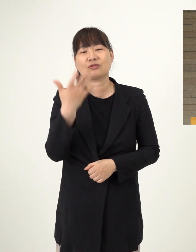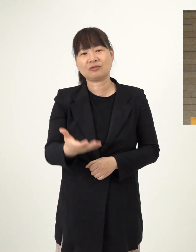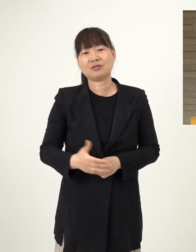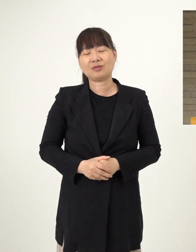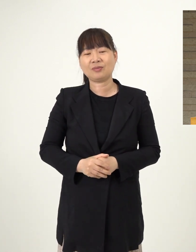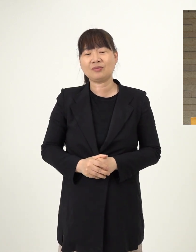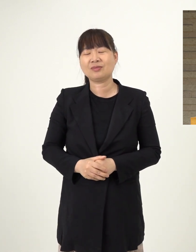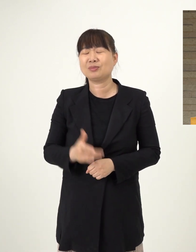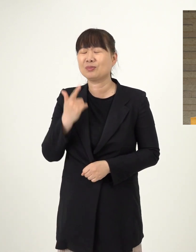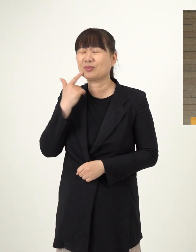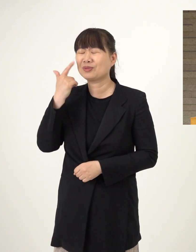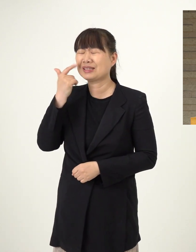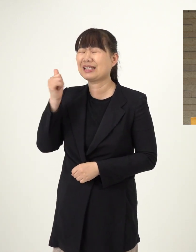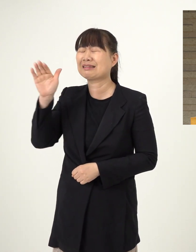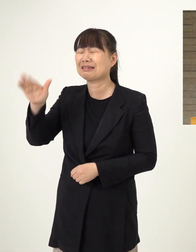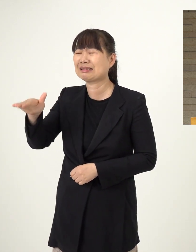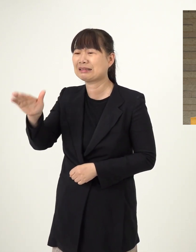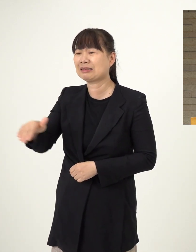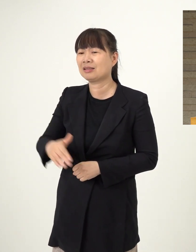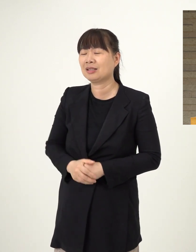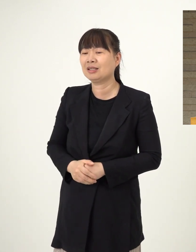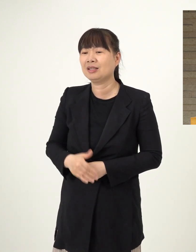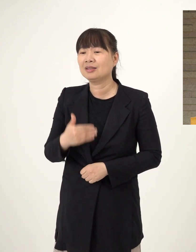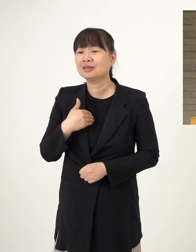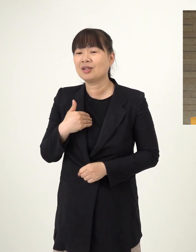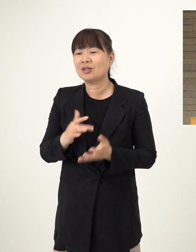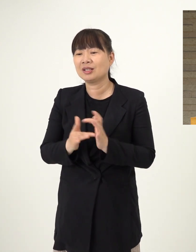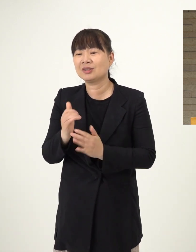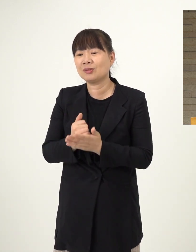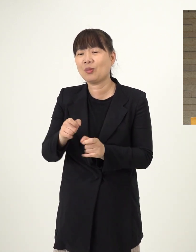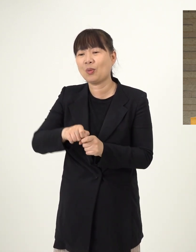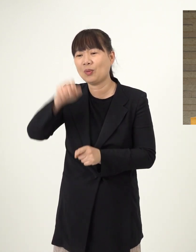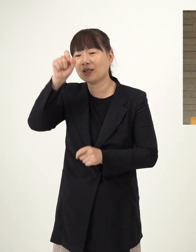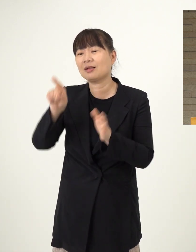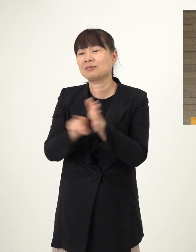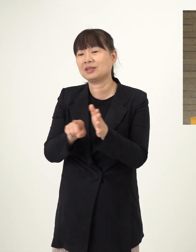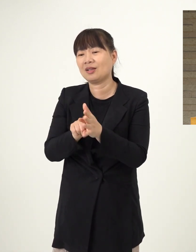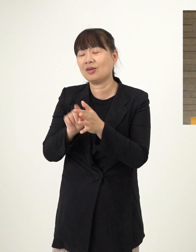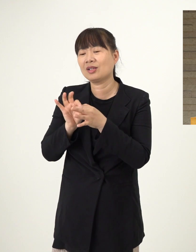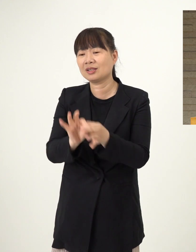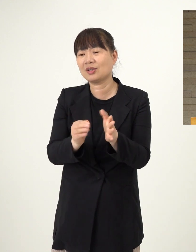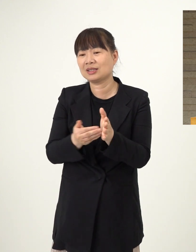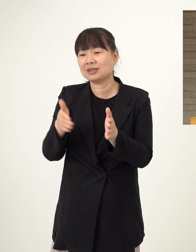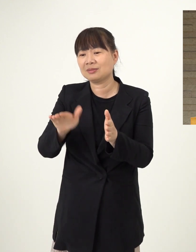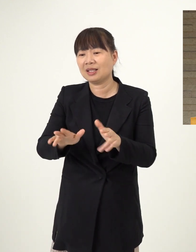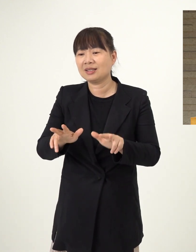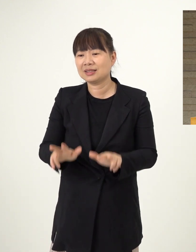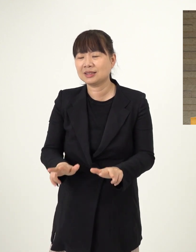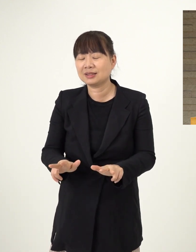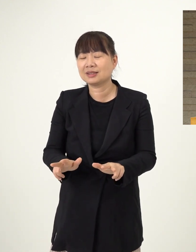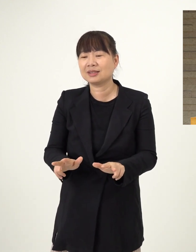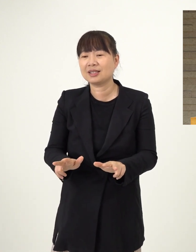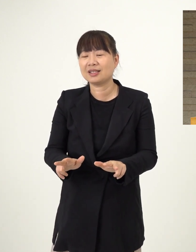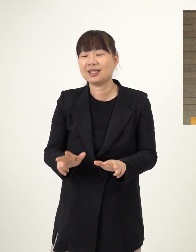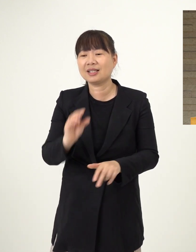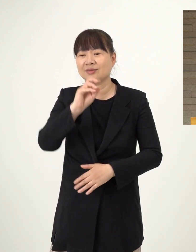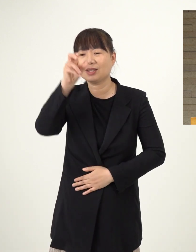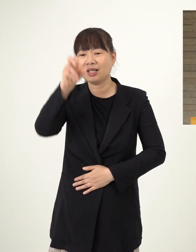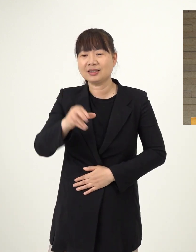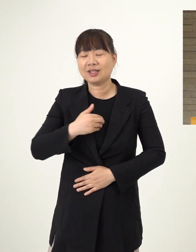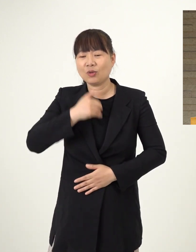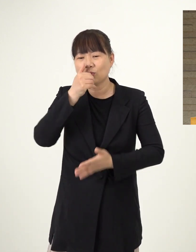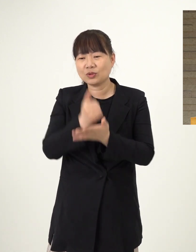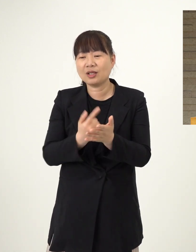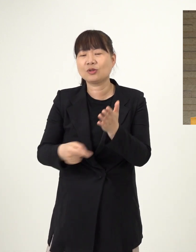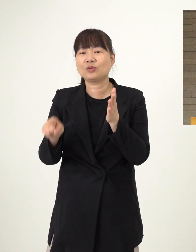목사님, 제가 예수를 수십 년 믿었지만 이제야 십자가가 내 죄를